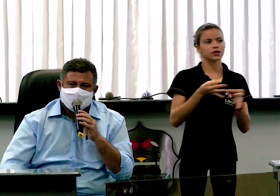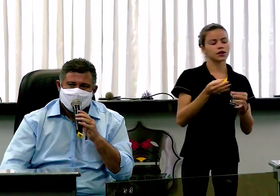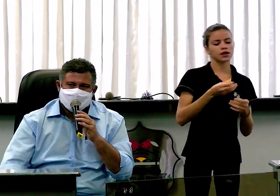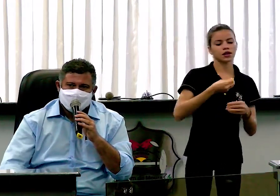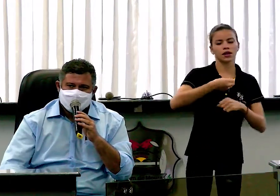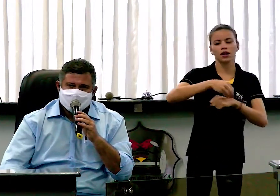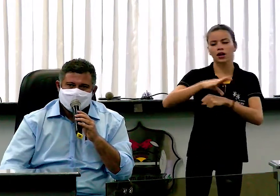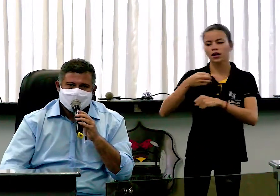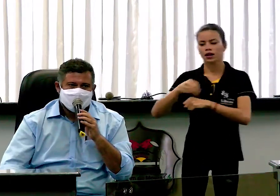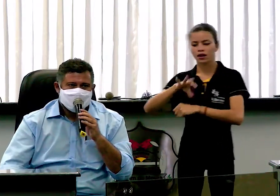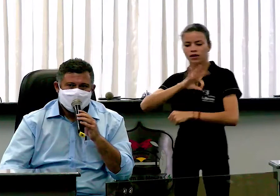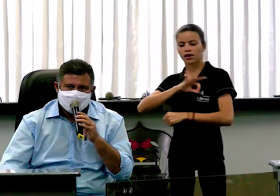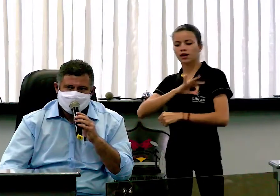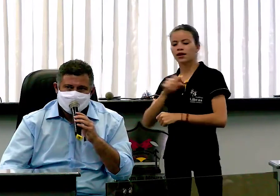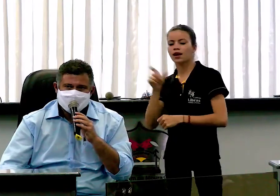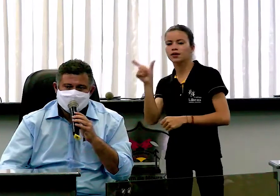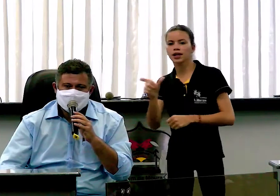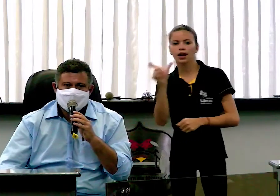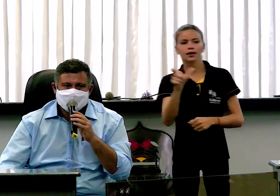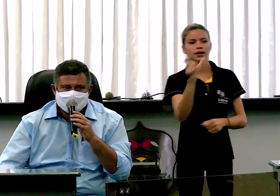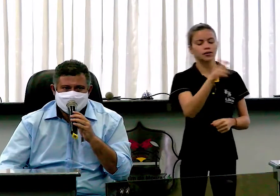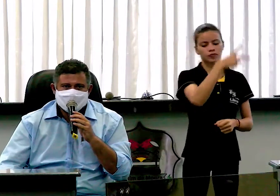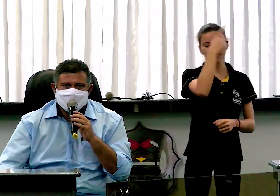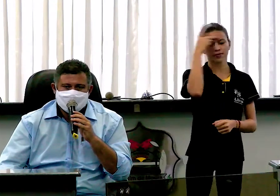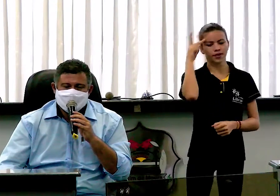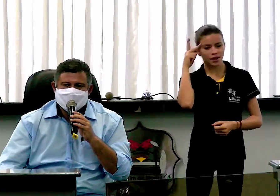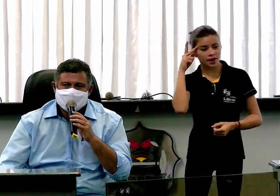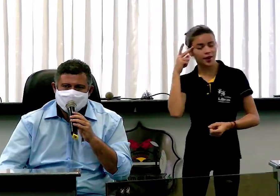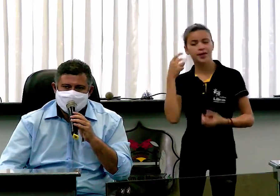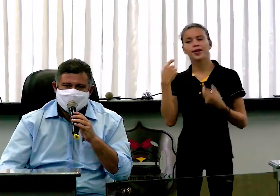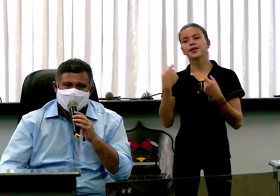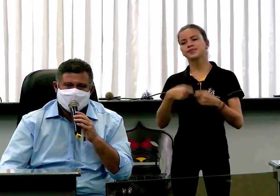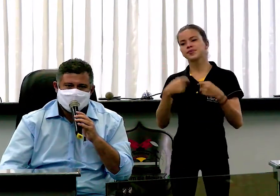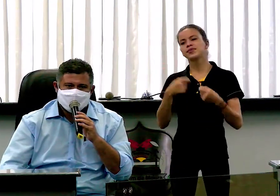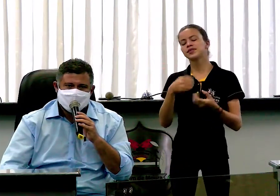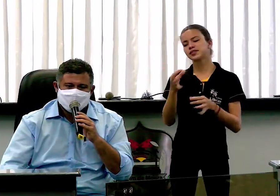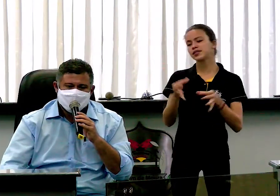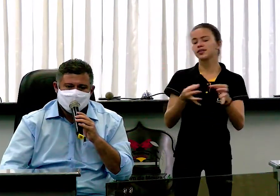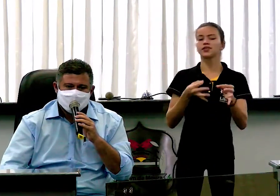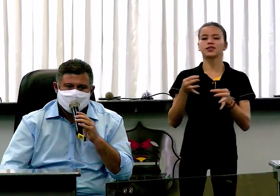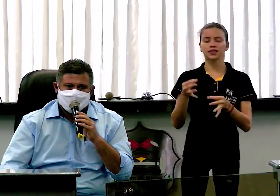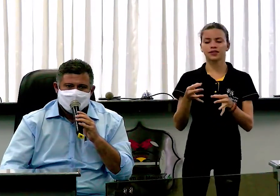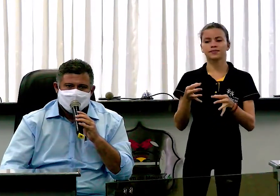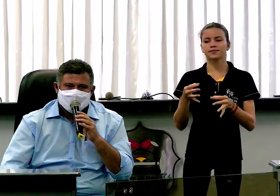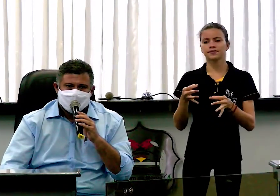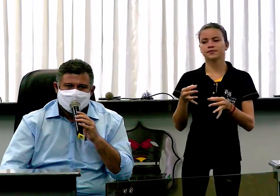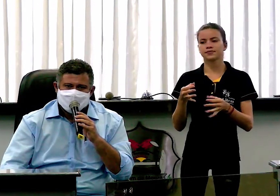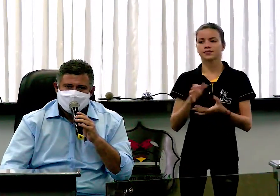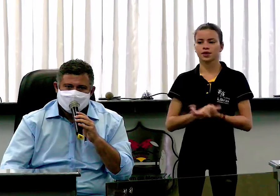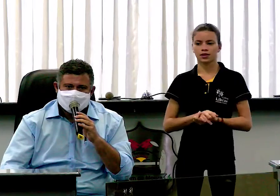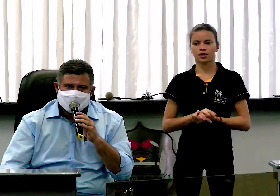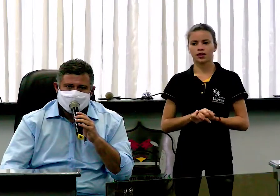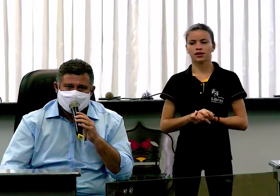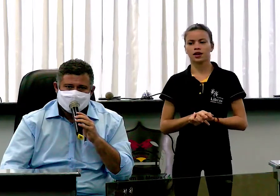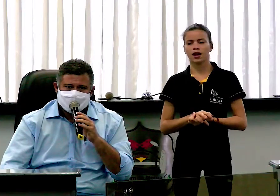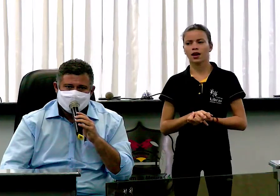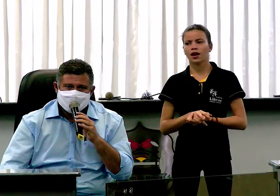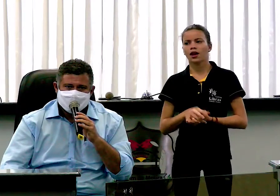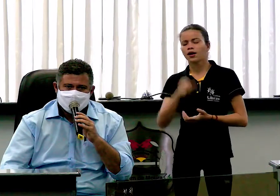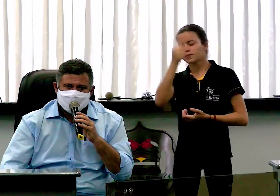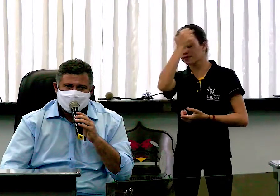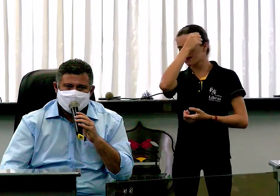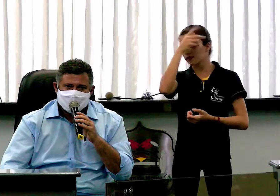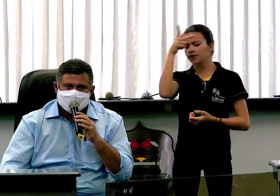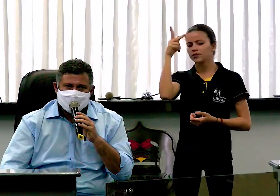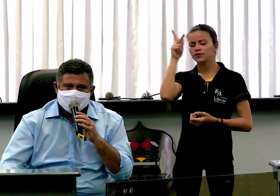deputados angariadas através de alguns vereadores que devem ser cumpridas também pelo executivo nós tivemos na semana